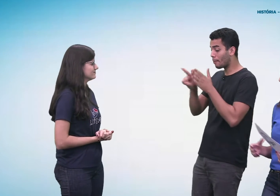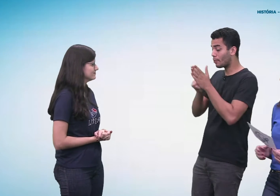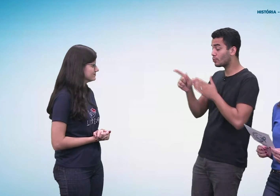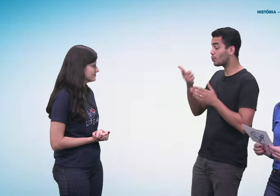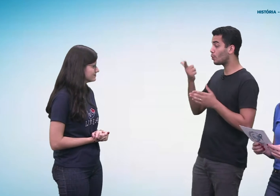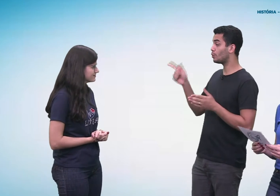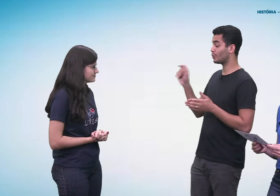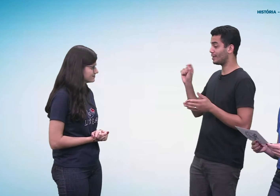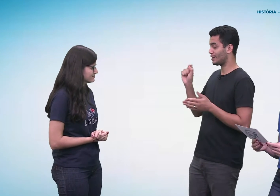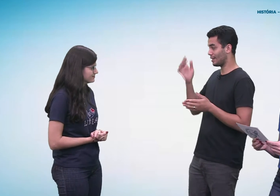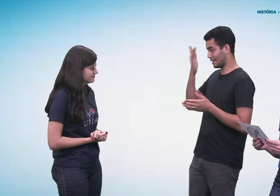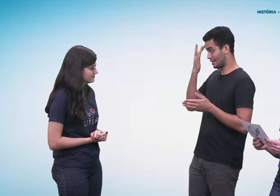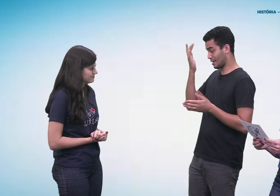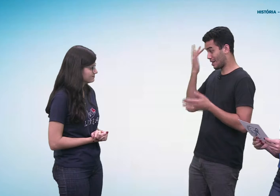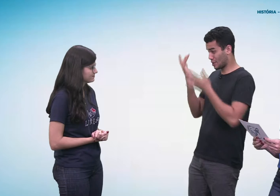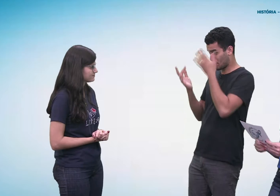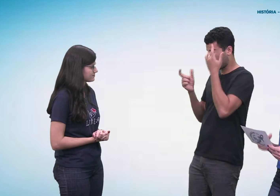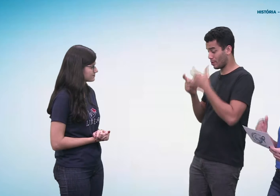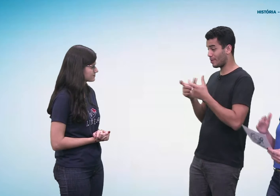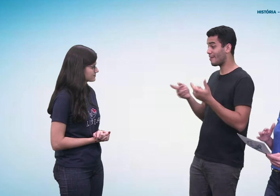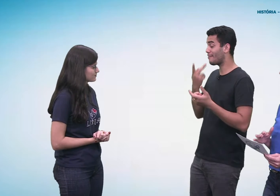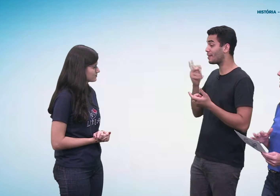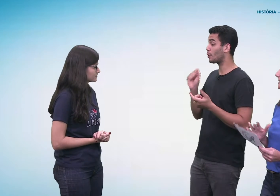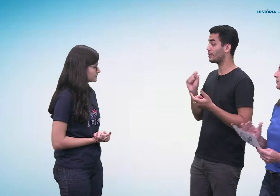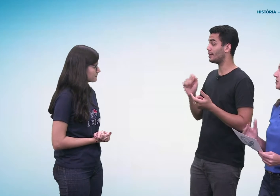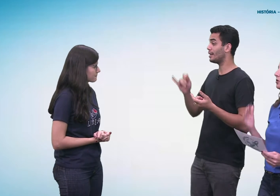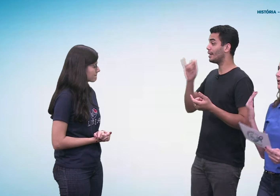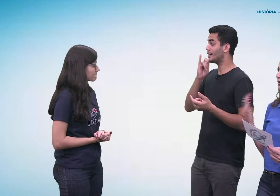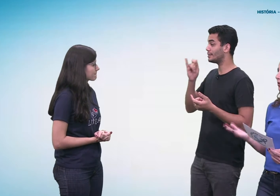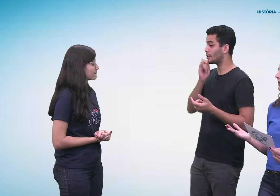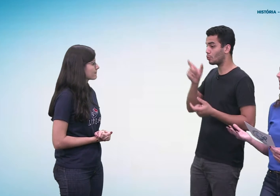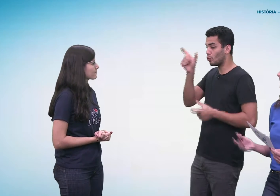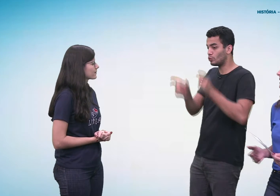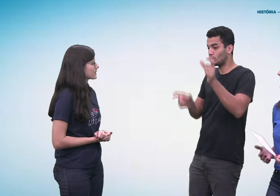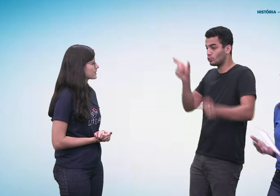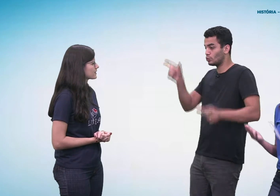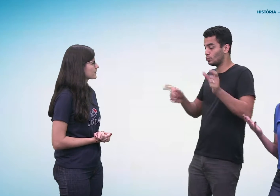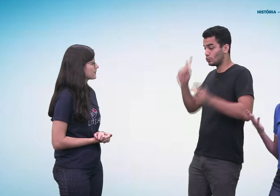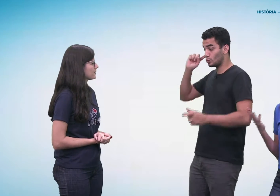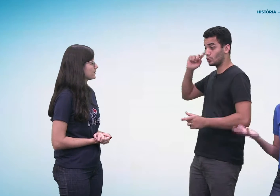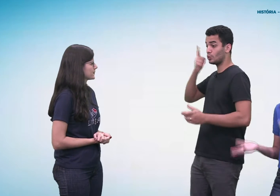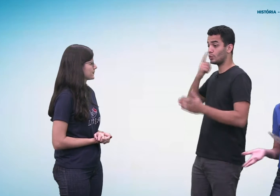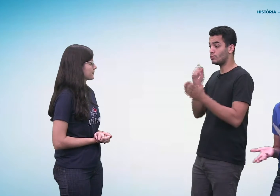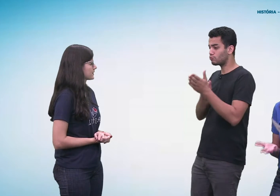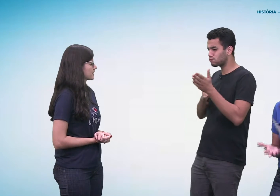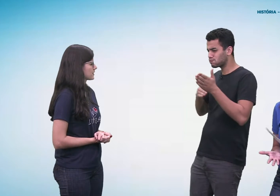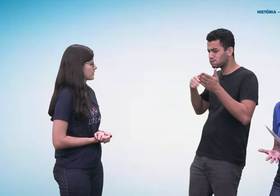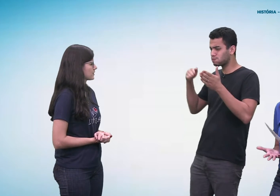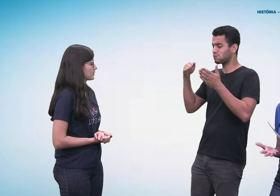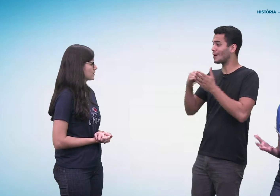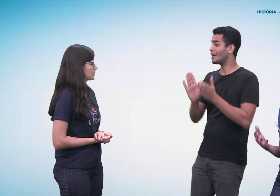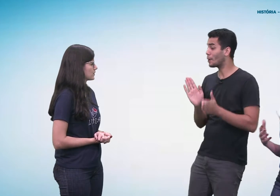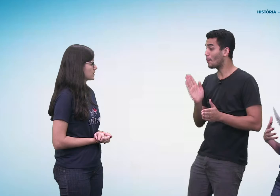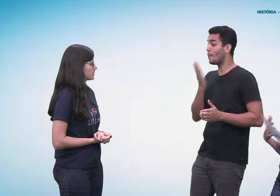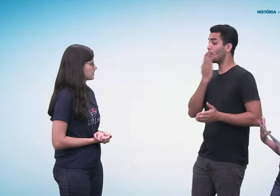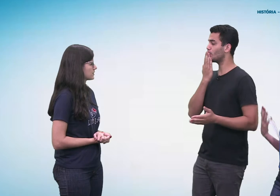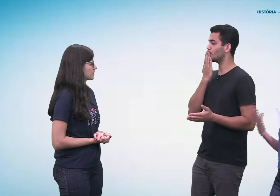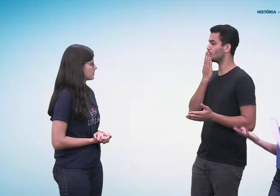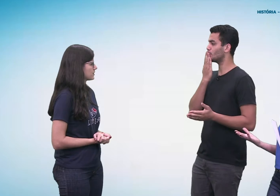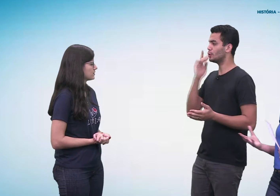pessoas fazem, é sobre se todas as pessoas surdas, se elas também são mudas. Você pode esclarecer isso um pouco